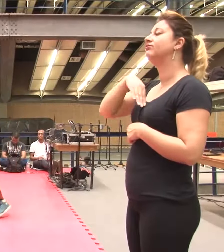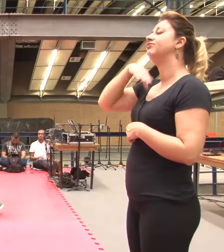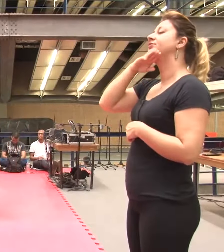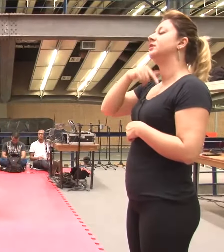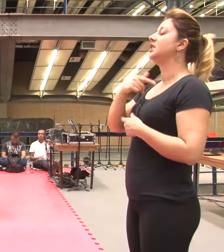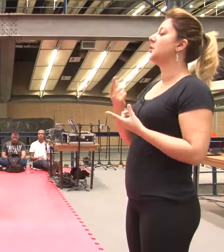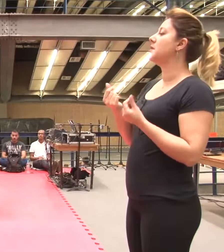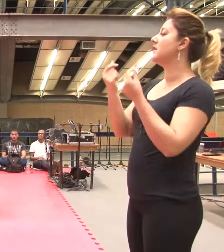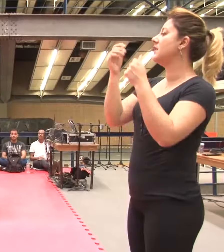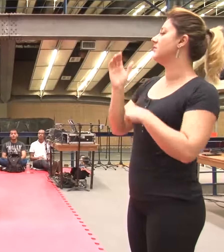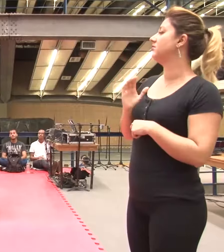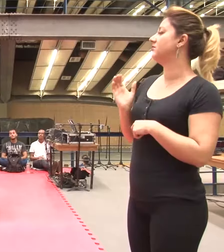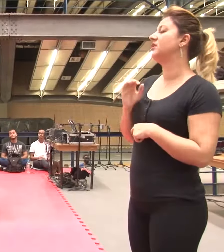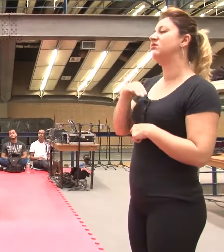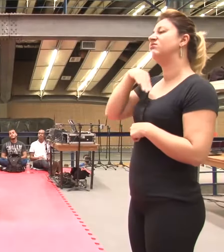burguesa, perdão.